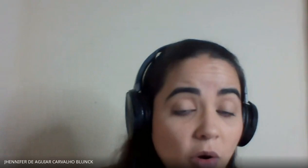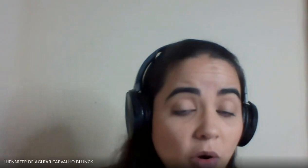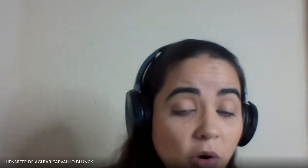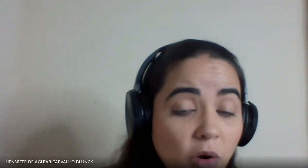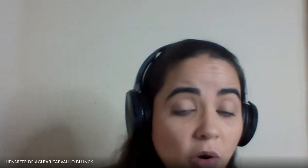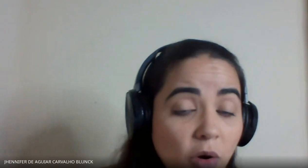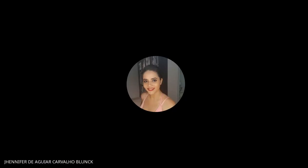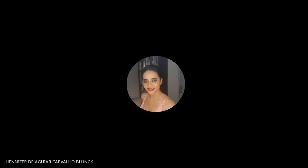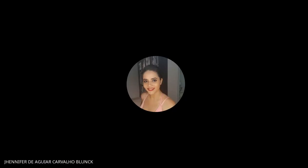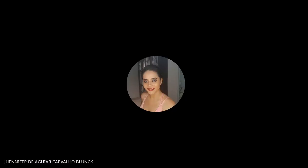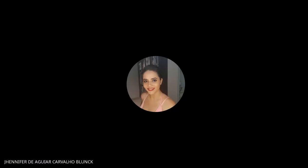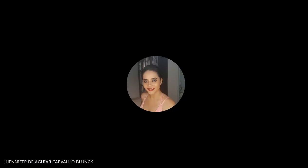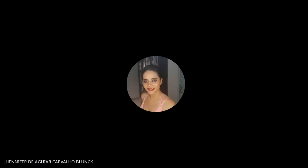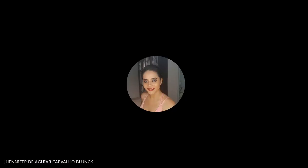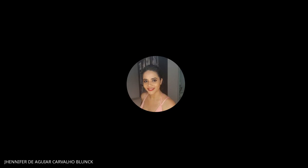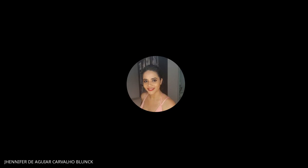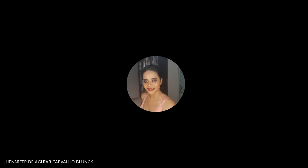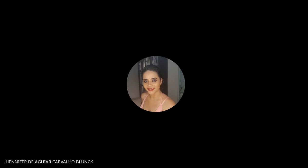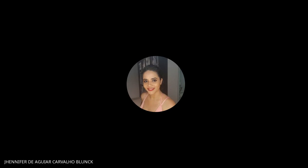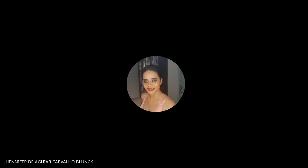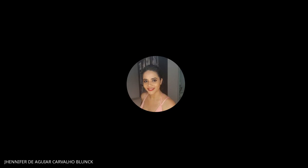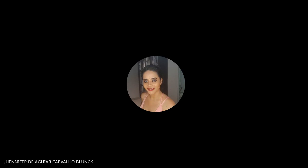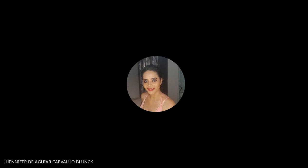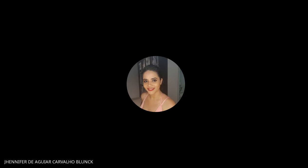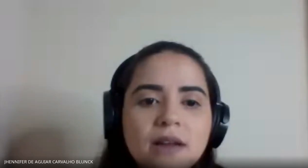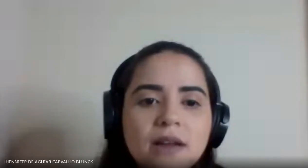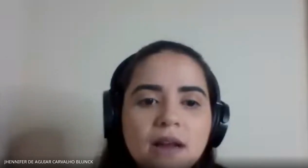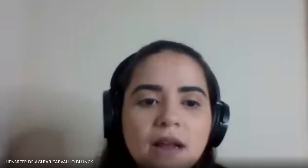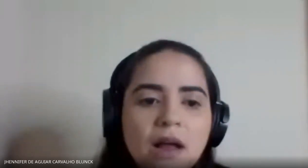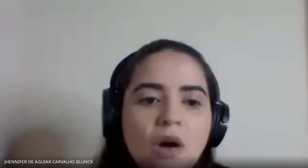opção verdadeira. Se vocês